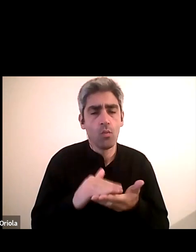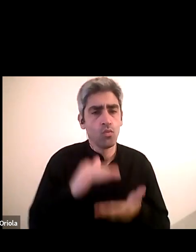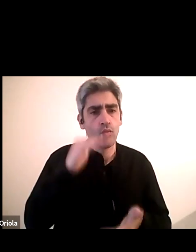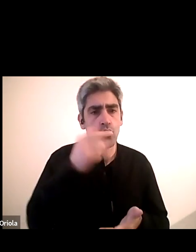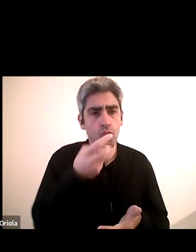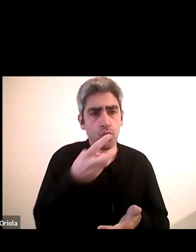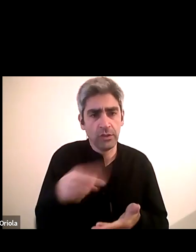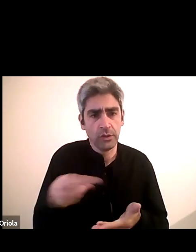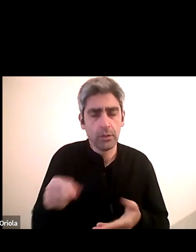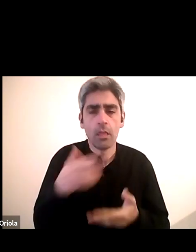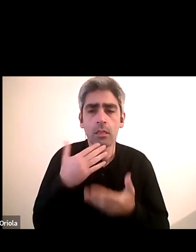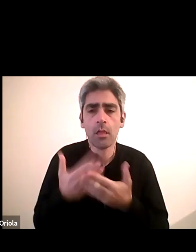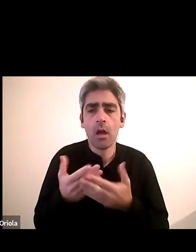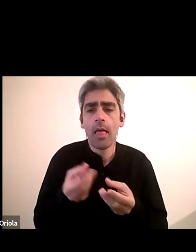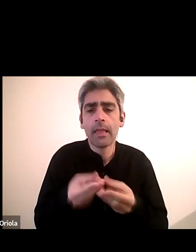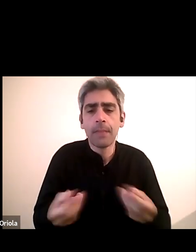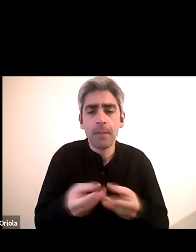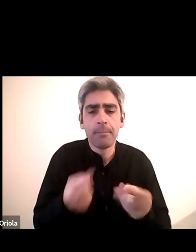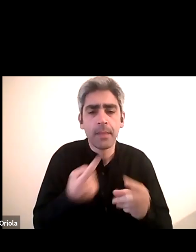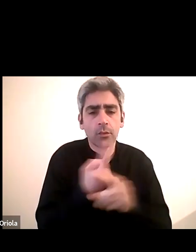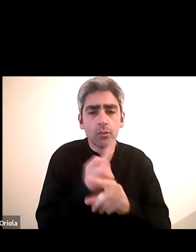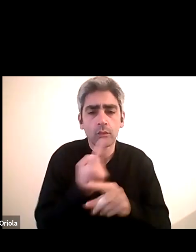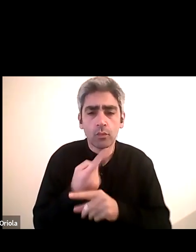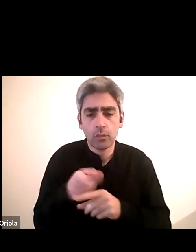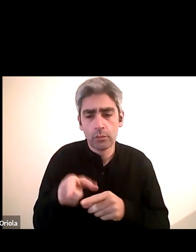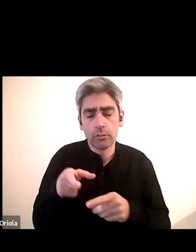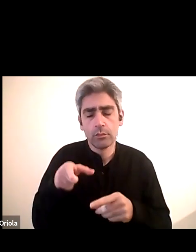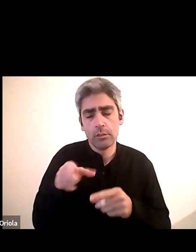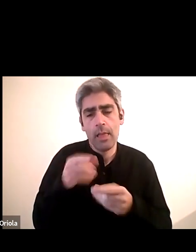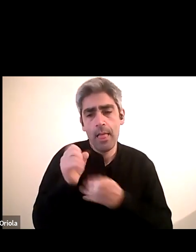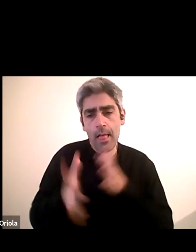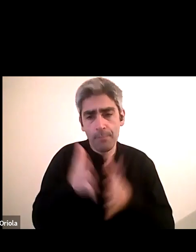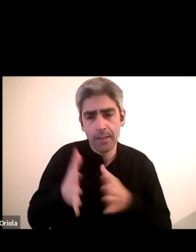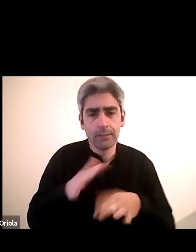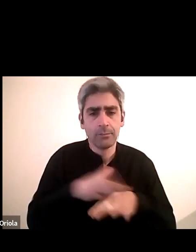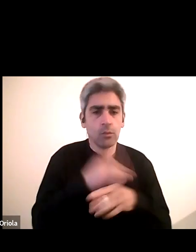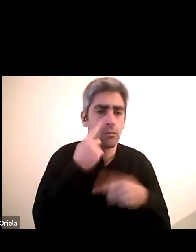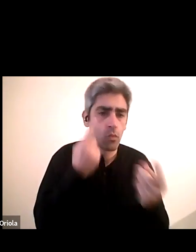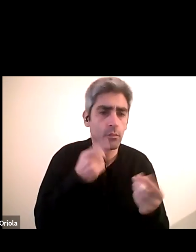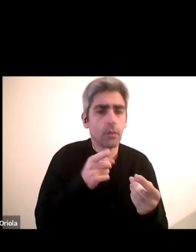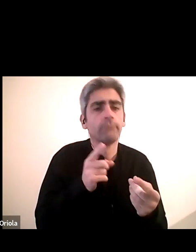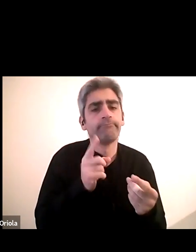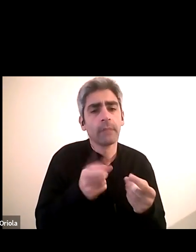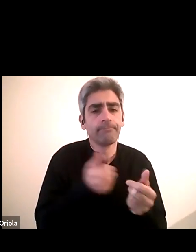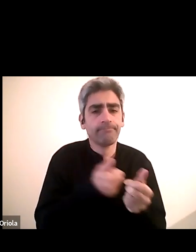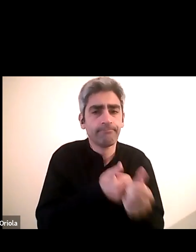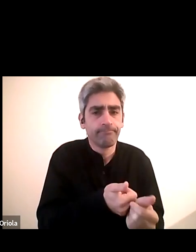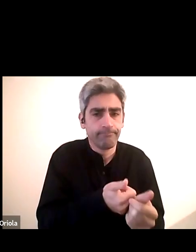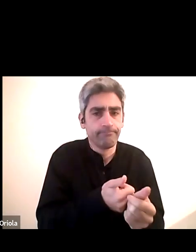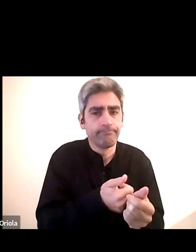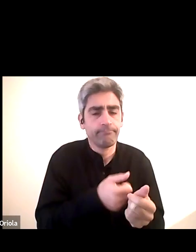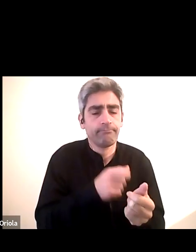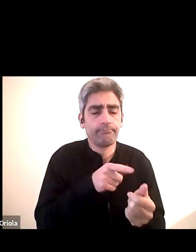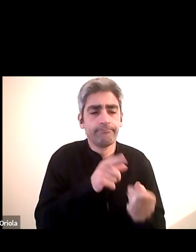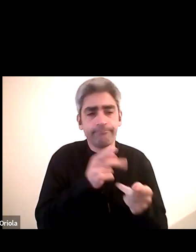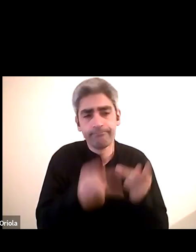dos equipamentos que são utilizados nas empresas e que são utilizados na administração pública sejam